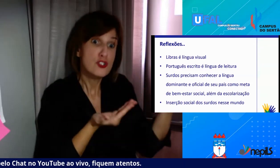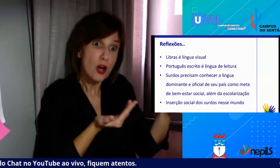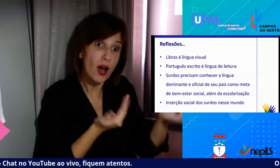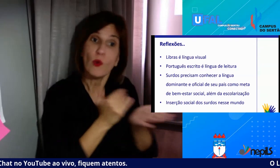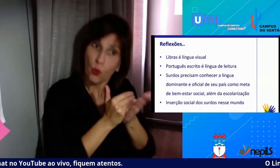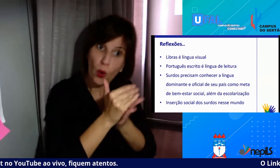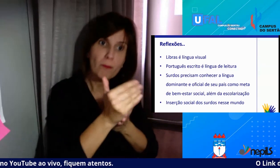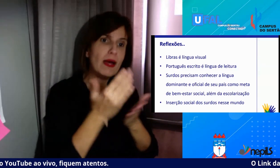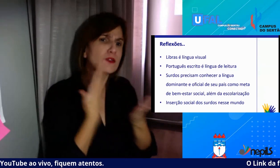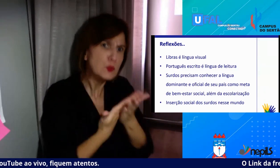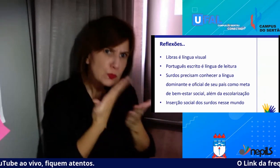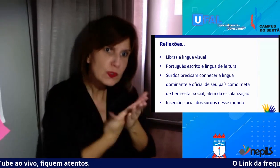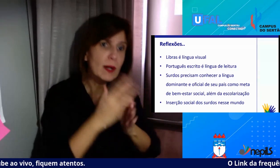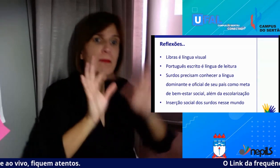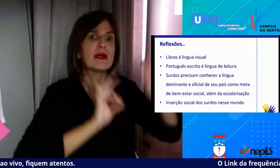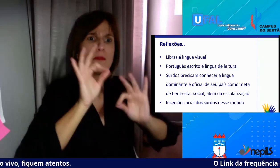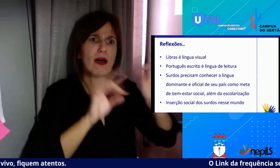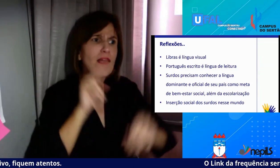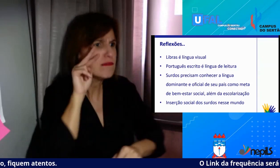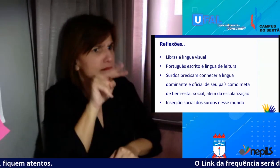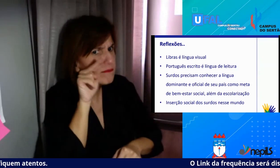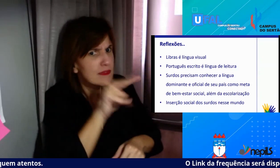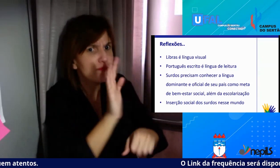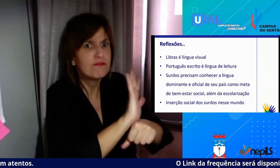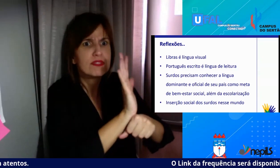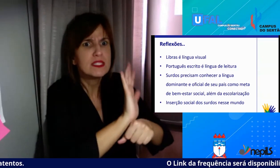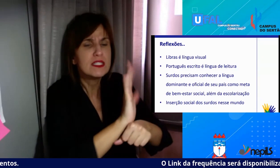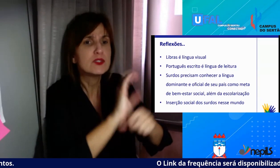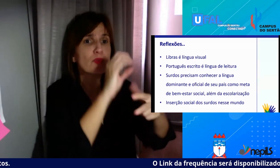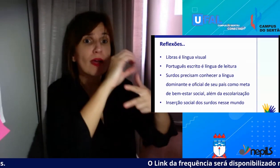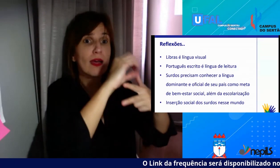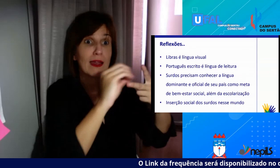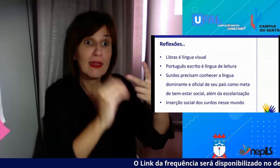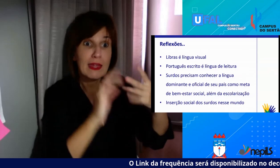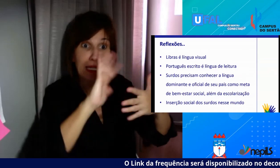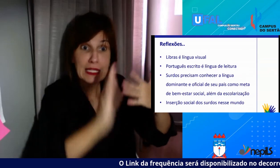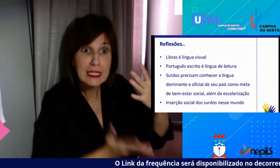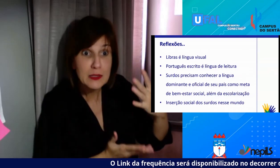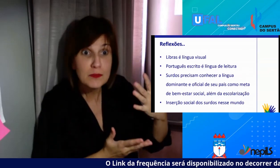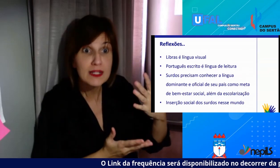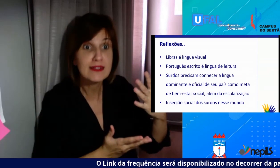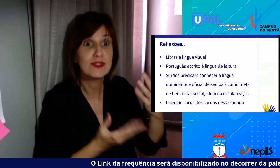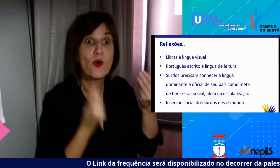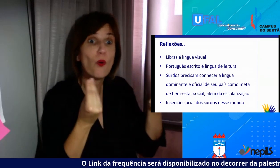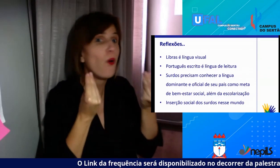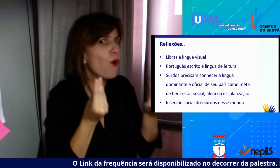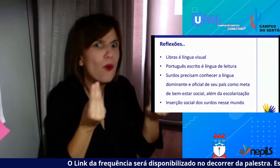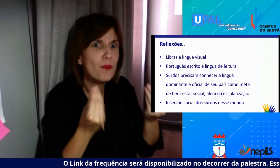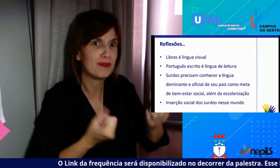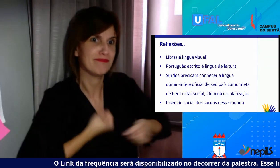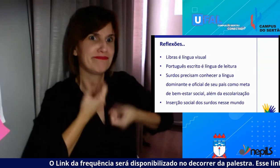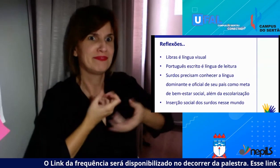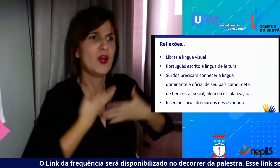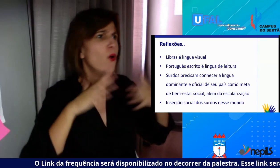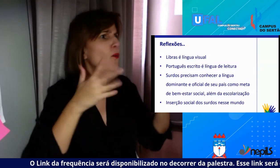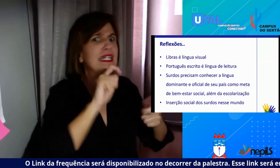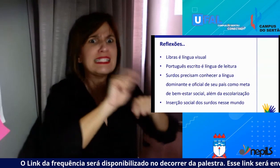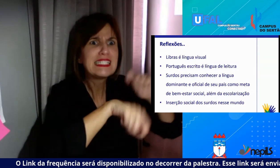o Enem em Libras, que também esses jovens podem entrar, porque as provas são feitas